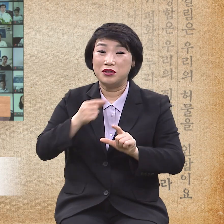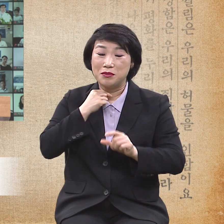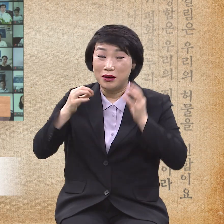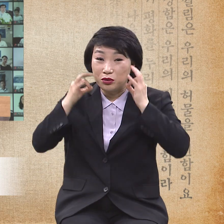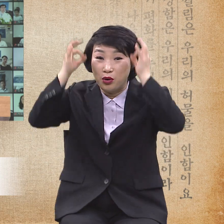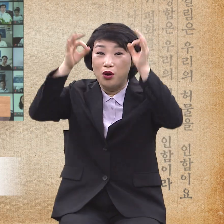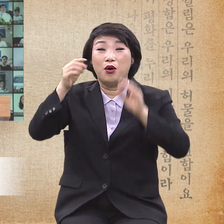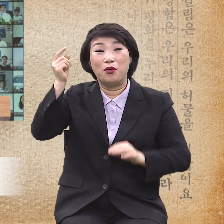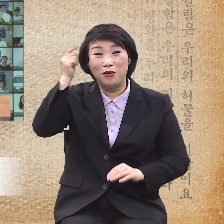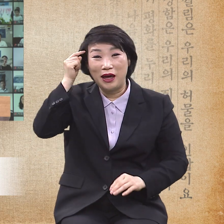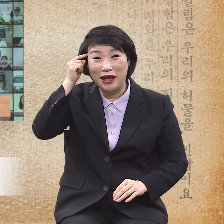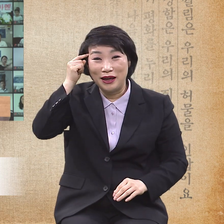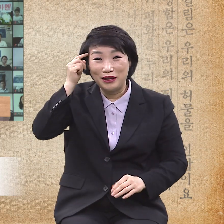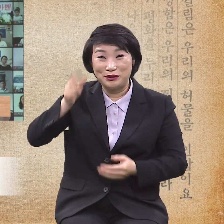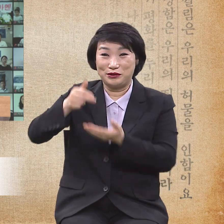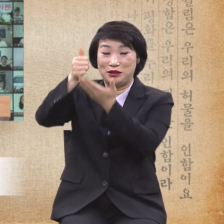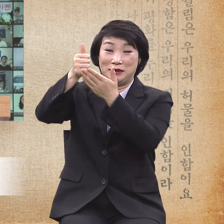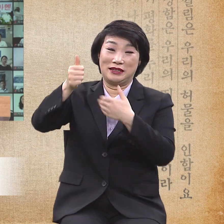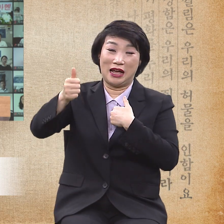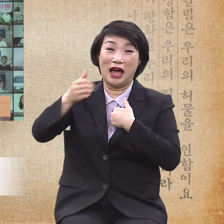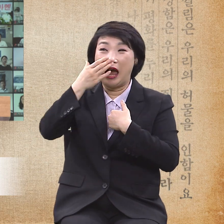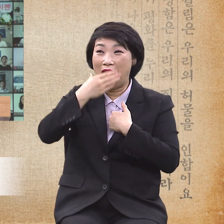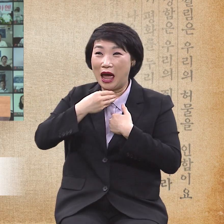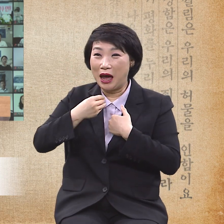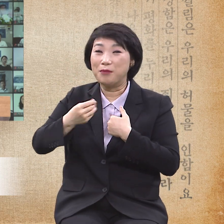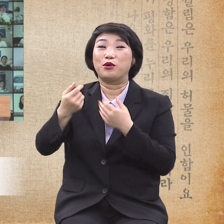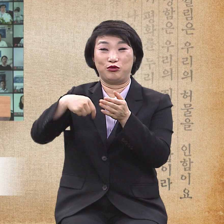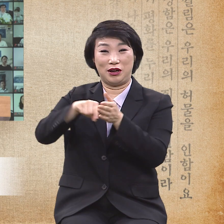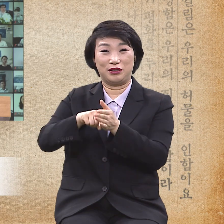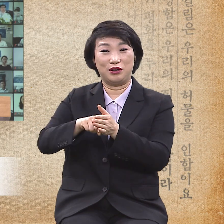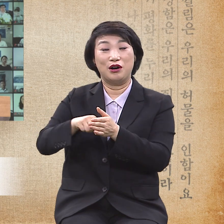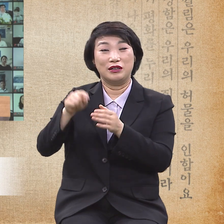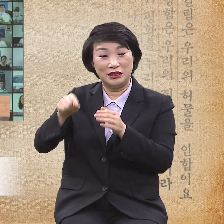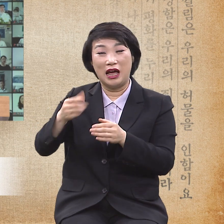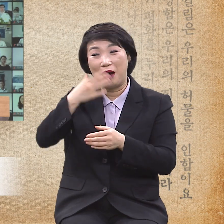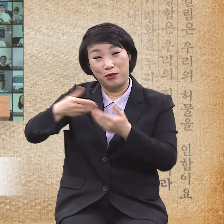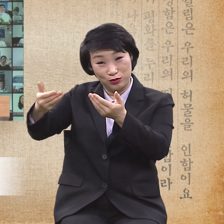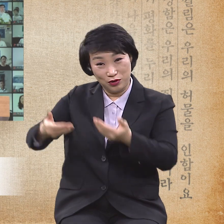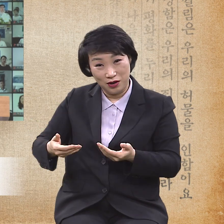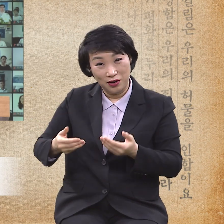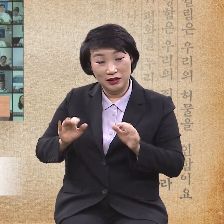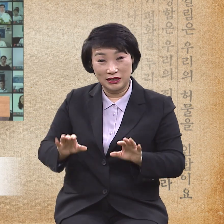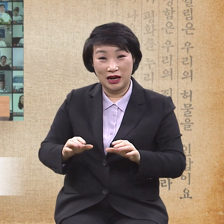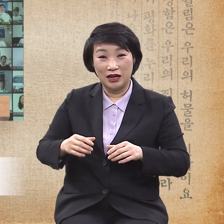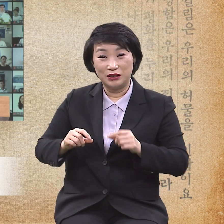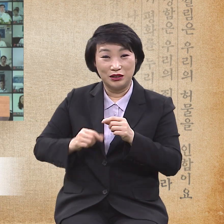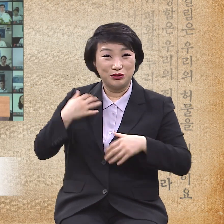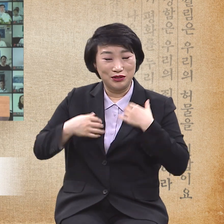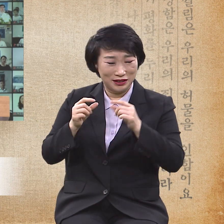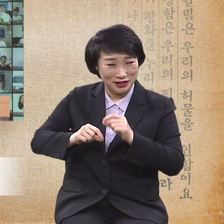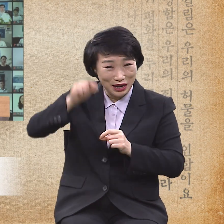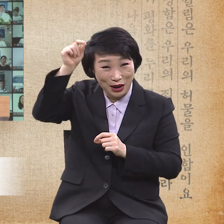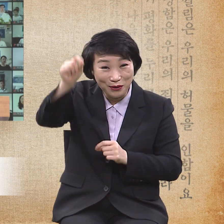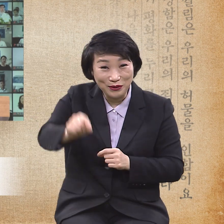것은 주님이 나에게 행복하라고 주신 행복을 영원히 누리고